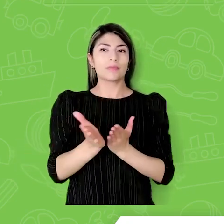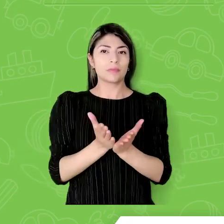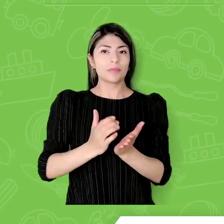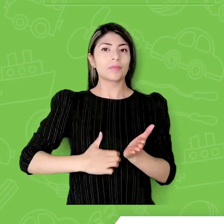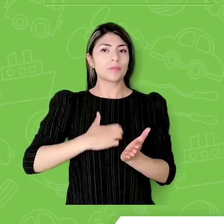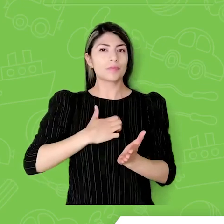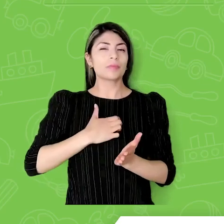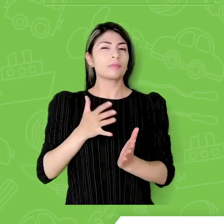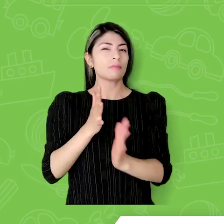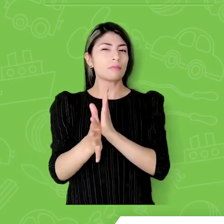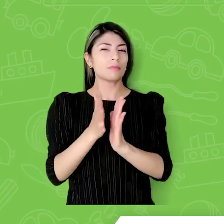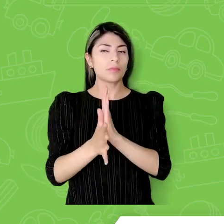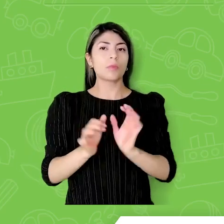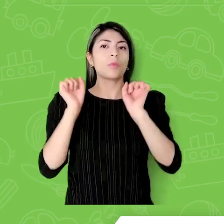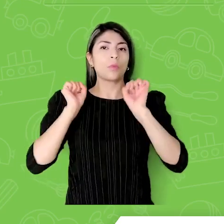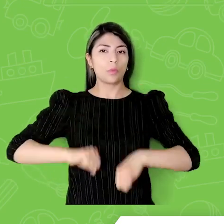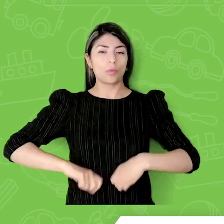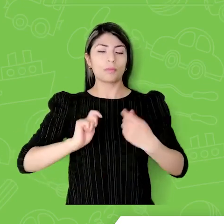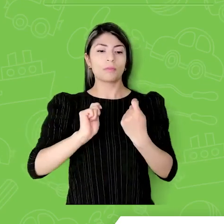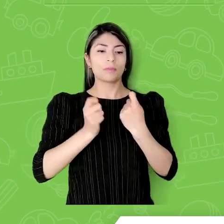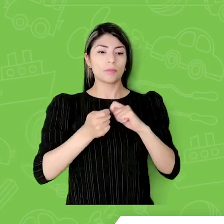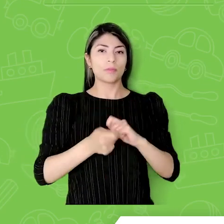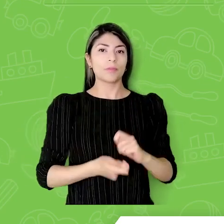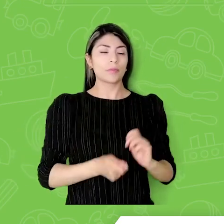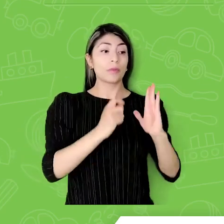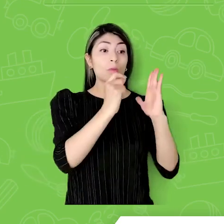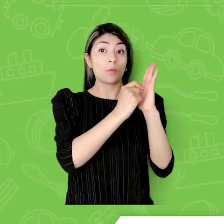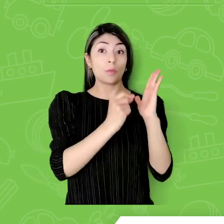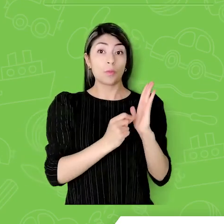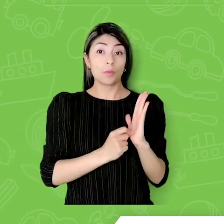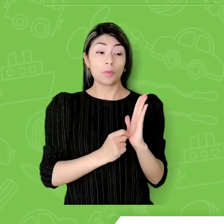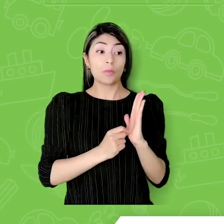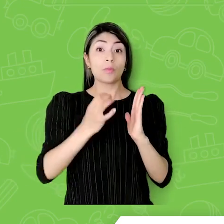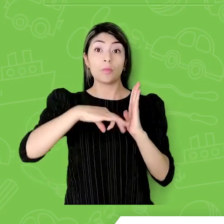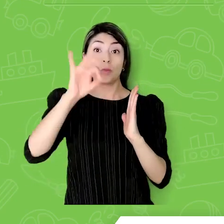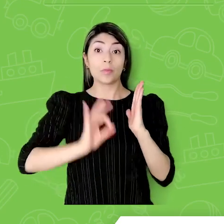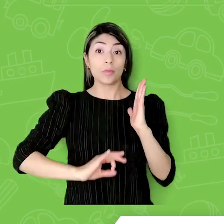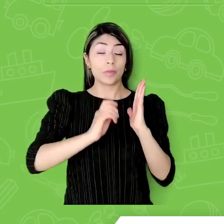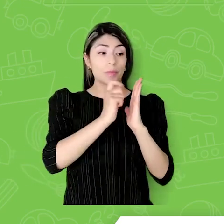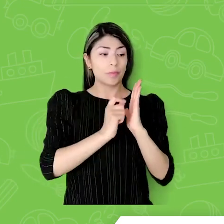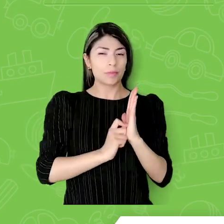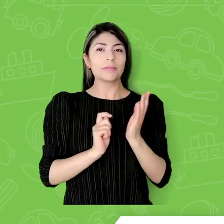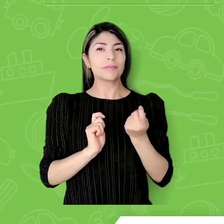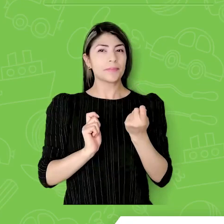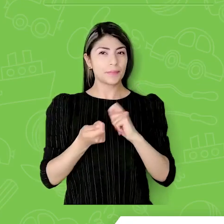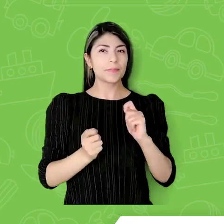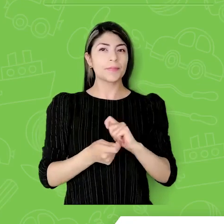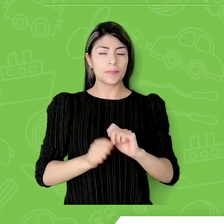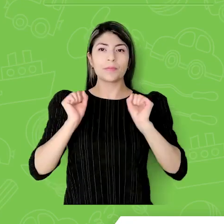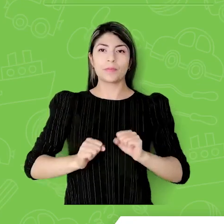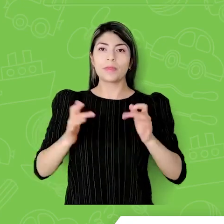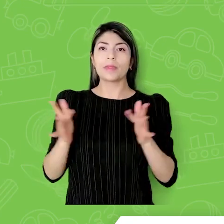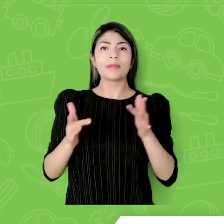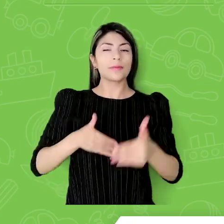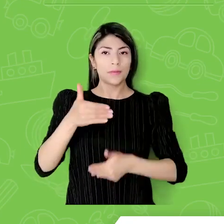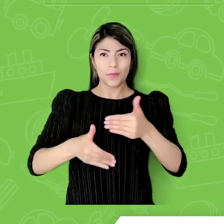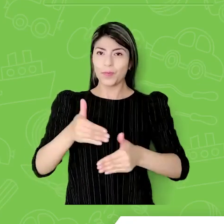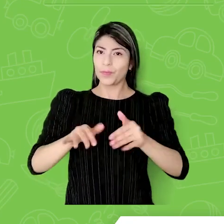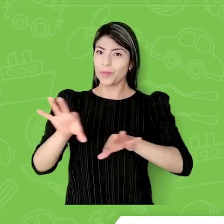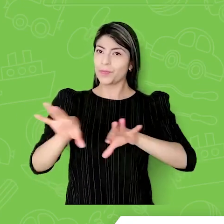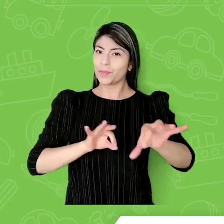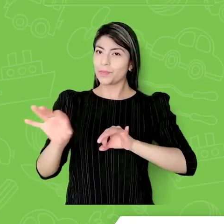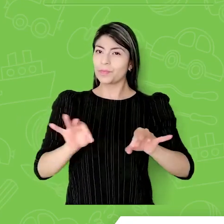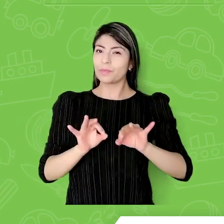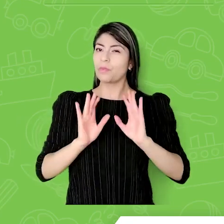petición de parte, podrá modificar los puntajes obtenidos por los aspirantes en las pruebas presentadas en este proceso de